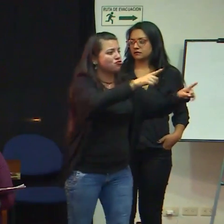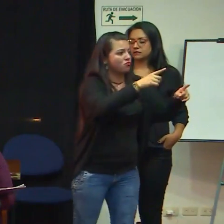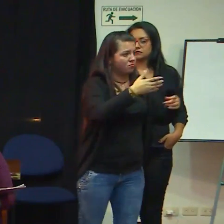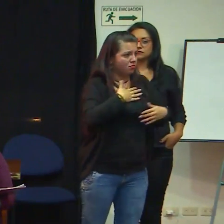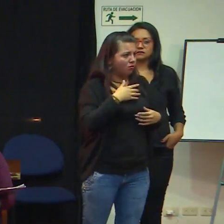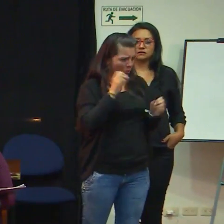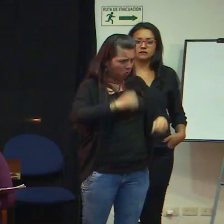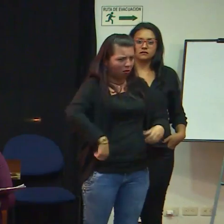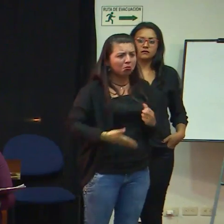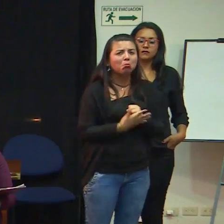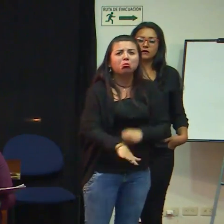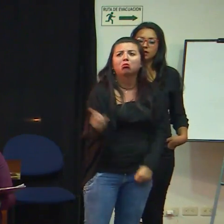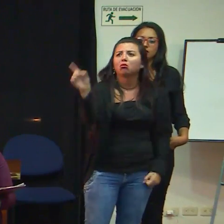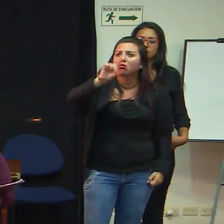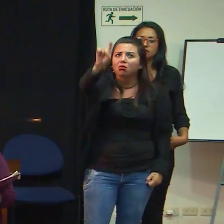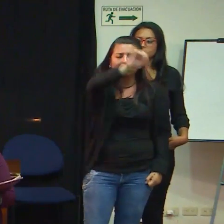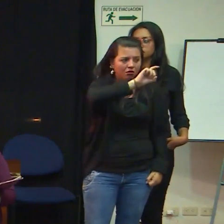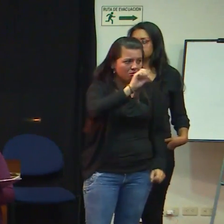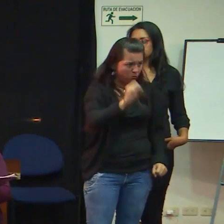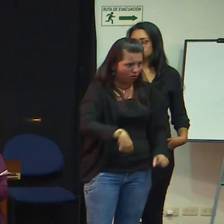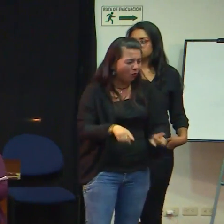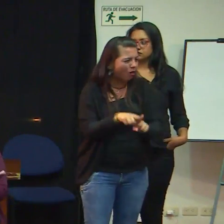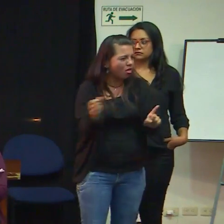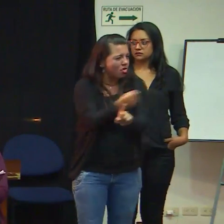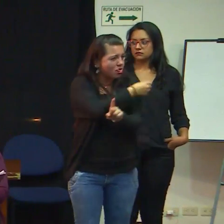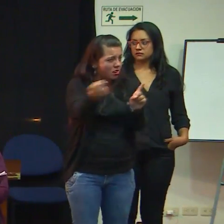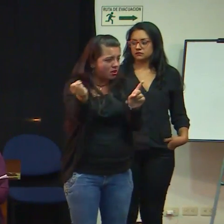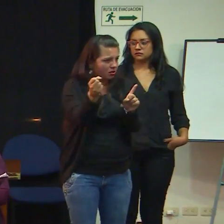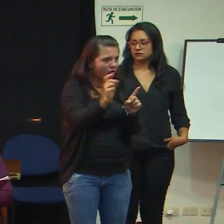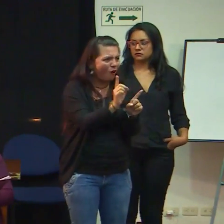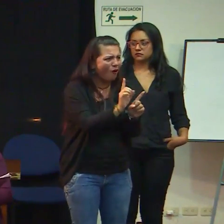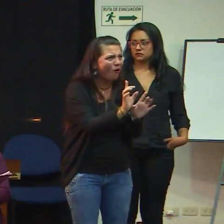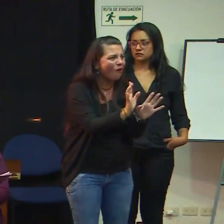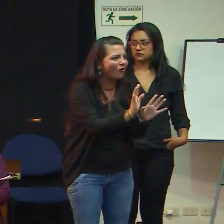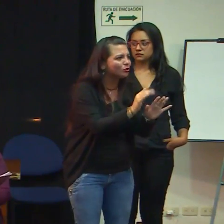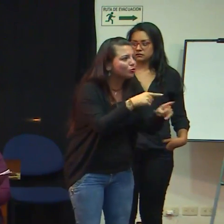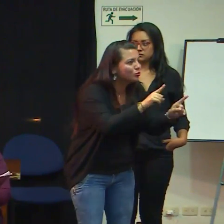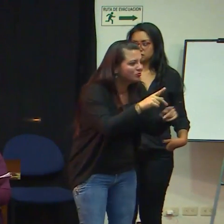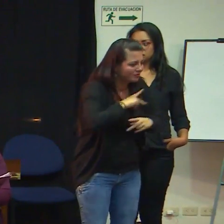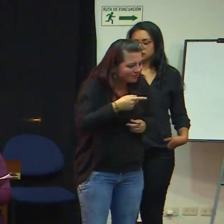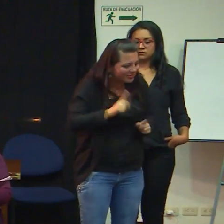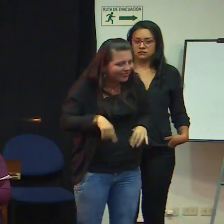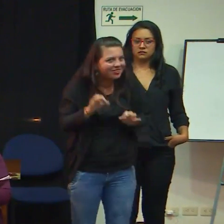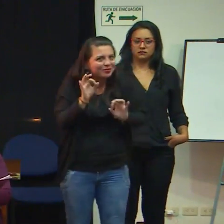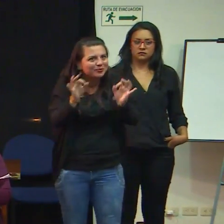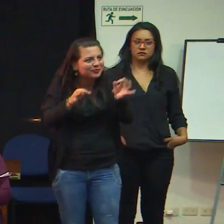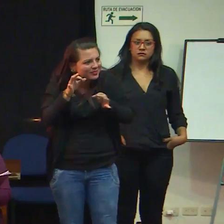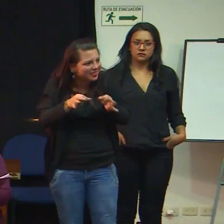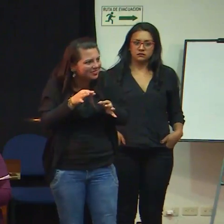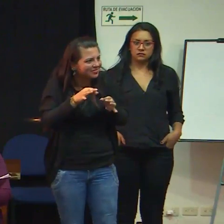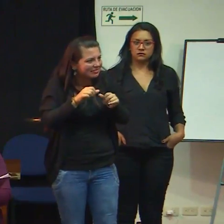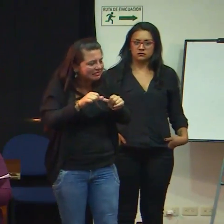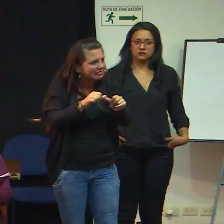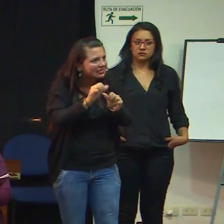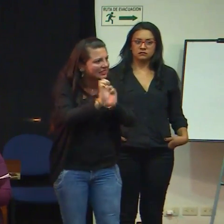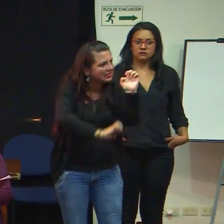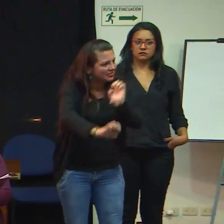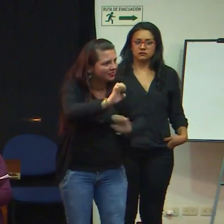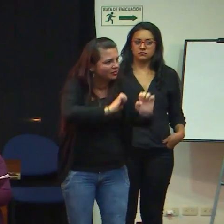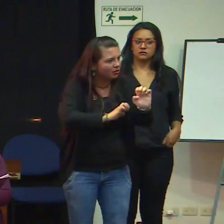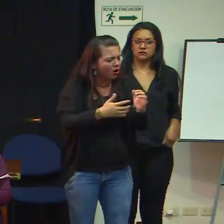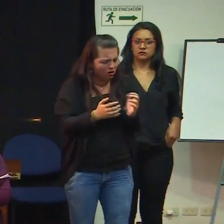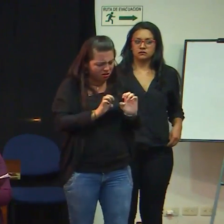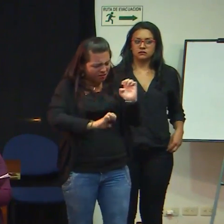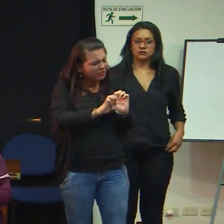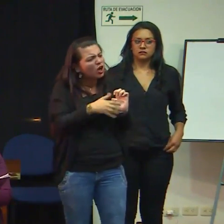venir a rayar, yo lo puedo venir a maltratar, sino antes lo debo cuidar, mantener y defender. Y la defensa sea desde que